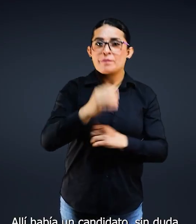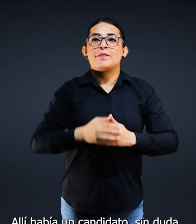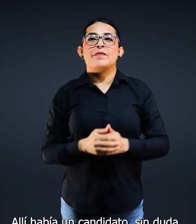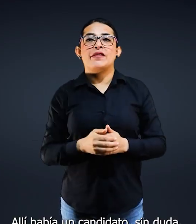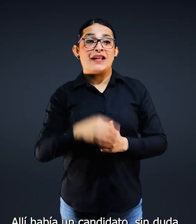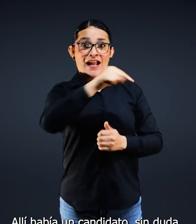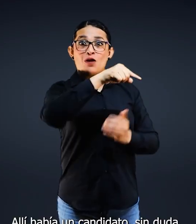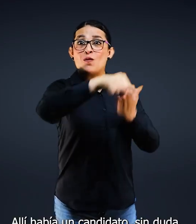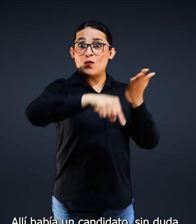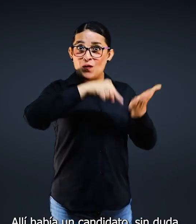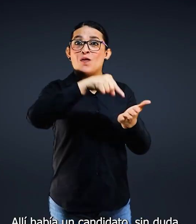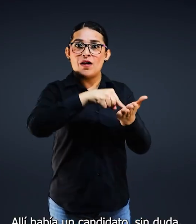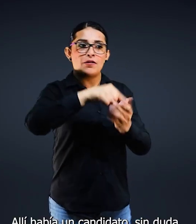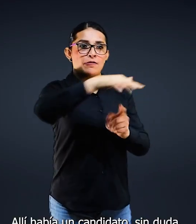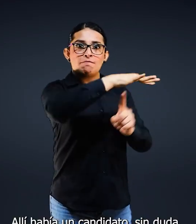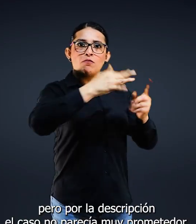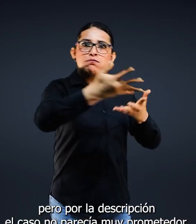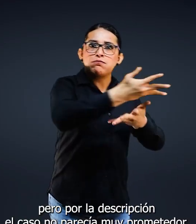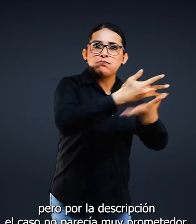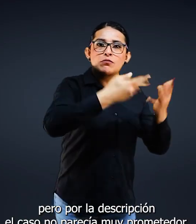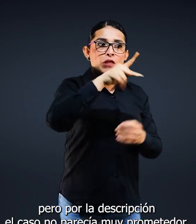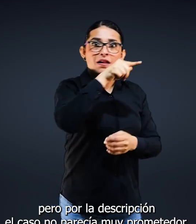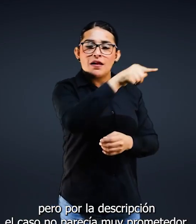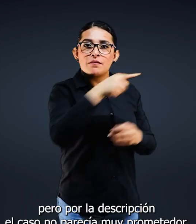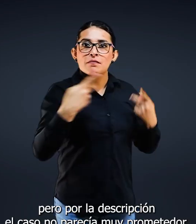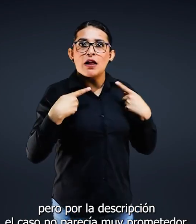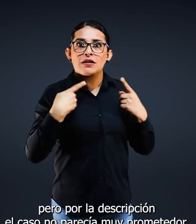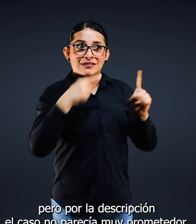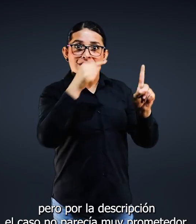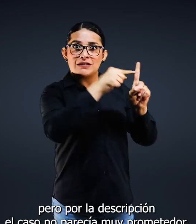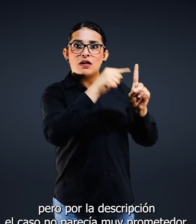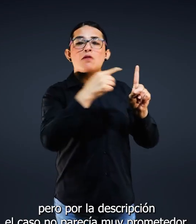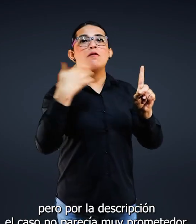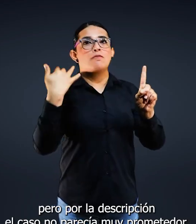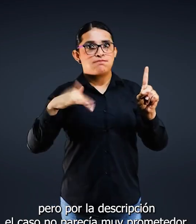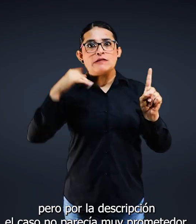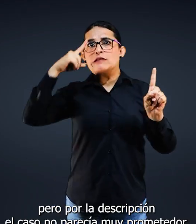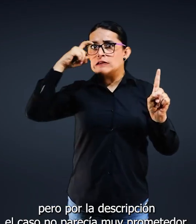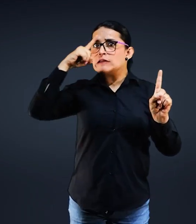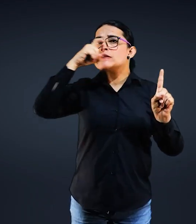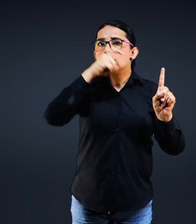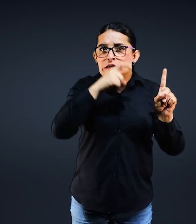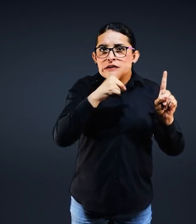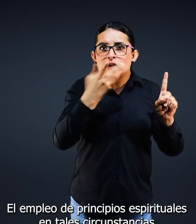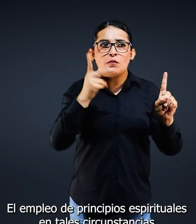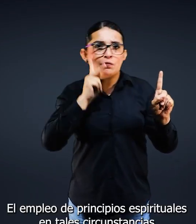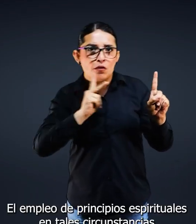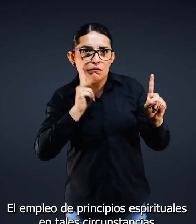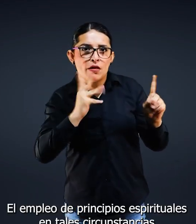Allí había un candidato, sin duda, pero por la descripción, el caso no parecía muy prometedor. El empleo de